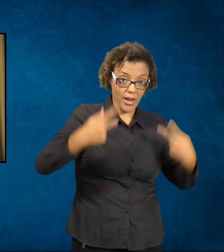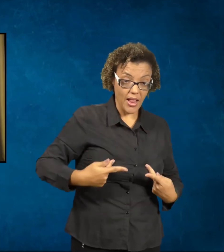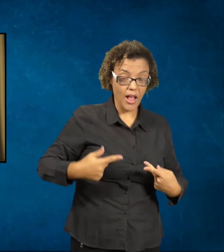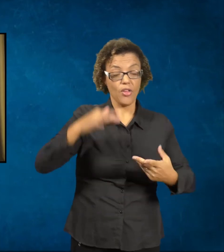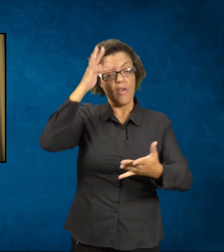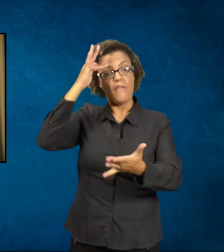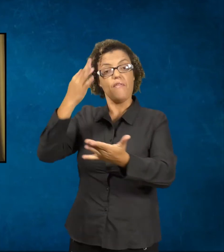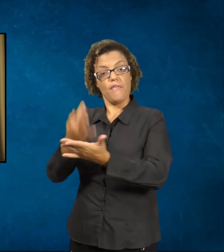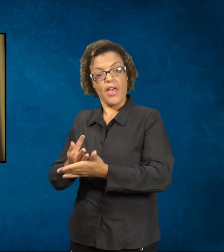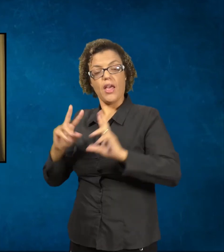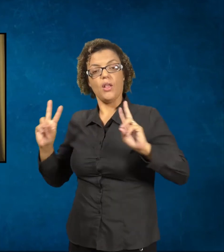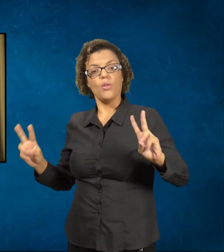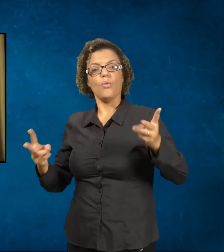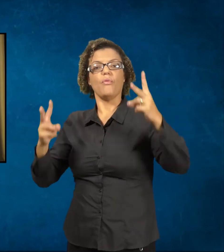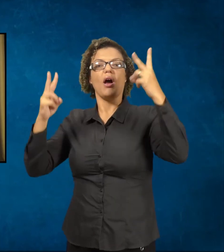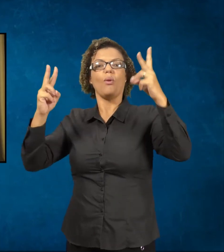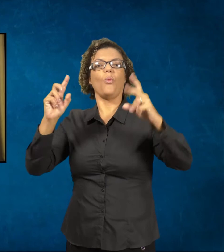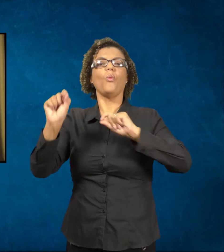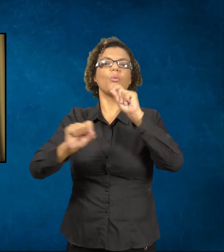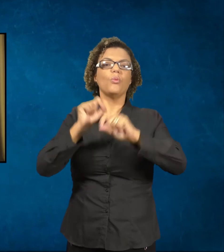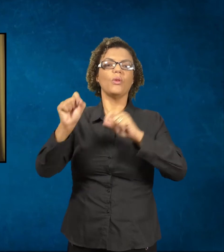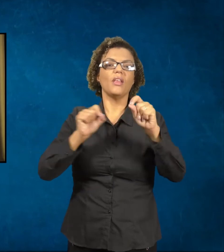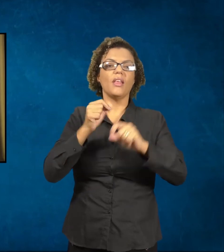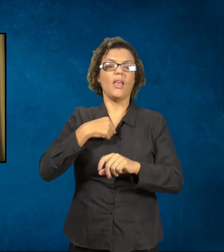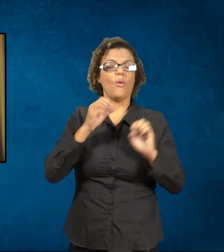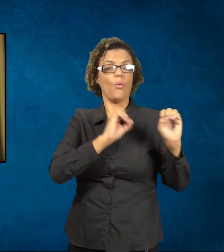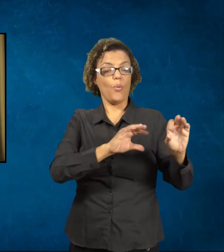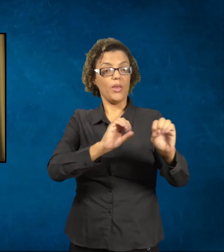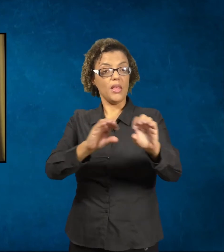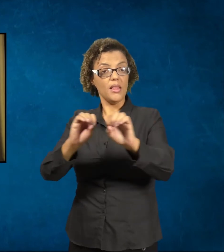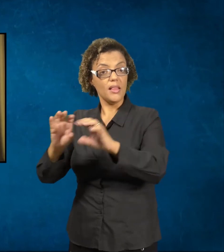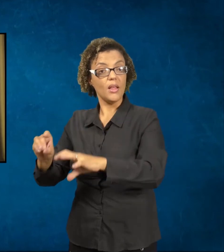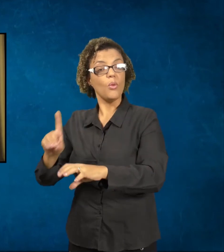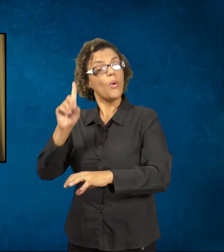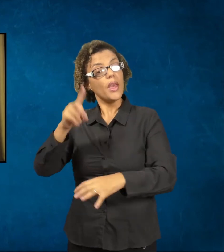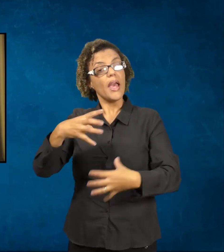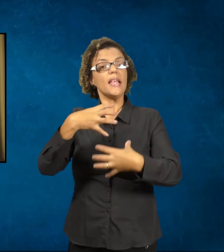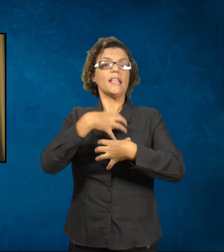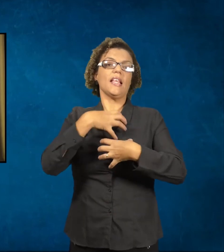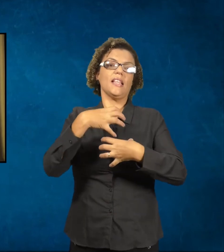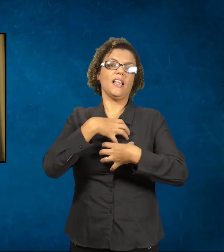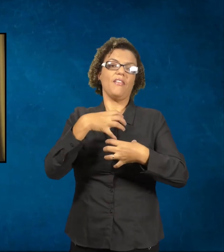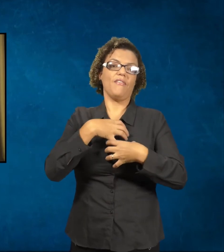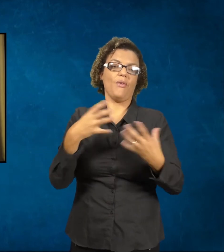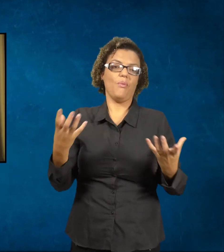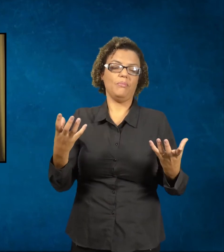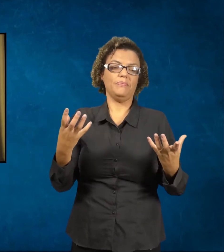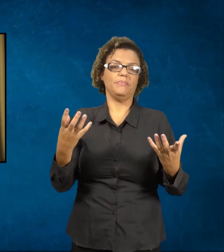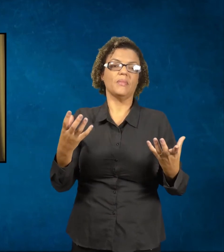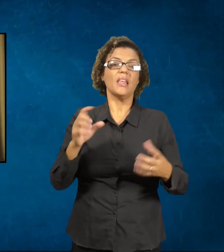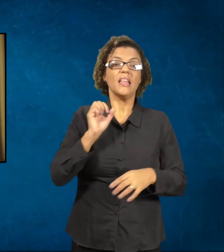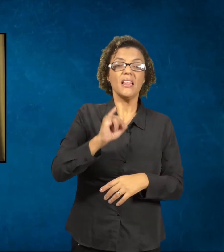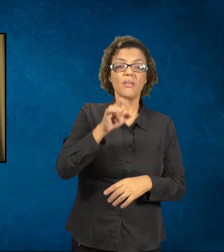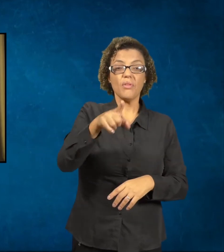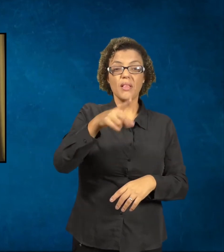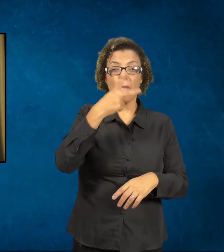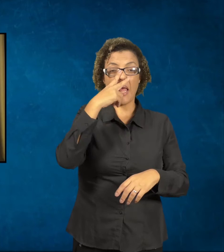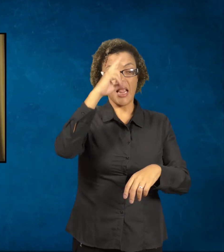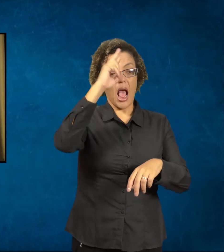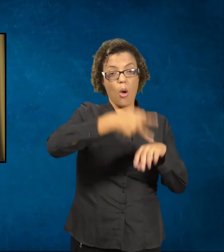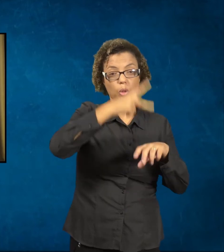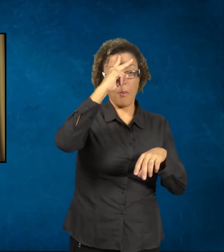você ensina. E é muito sensível isso. Percebam que não tem como disfarçar. Se você está mecânico